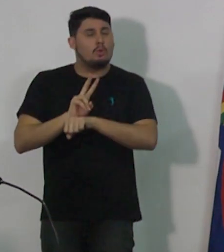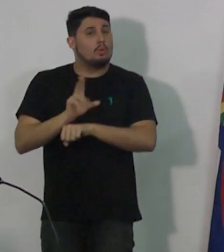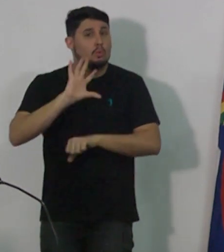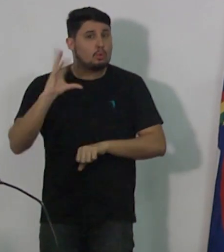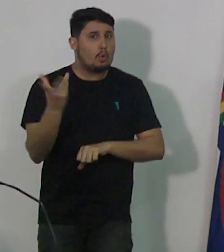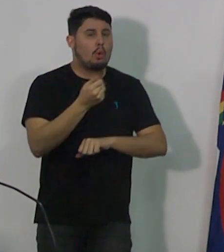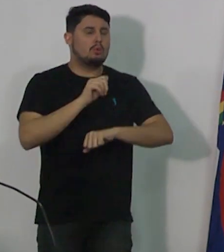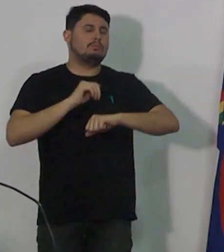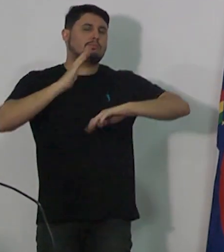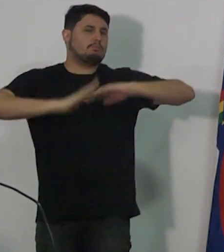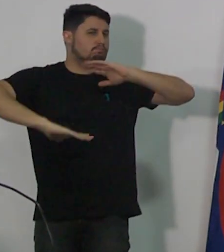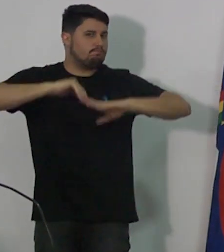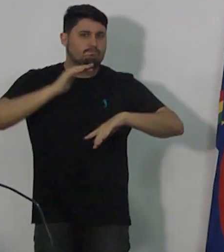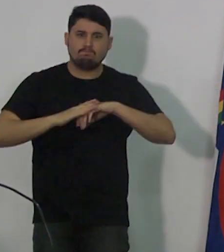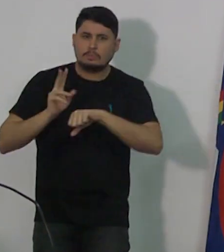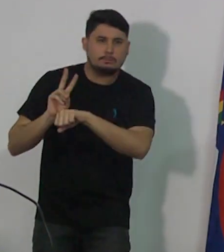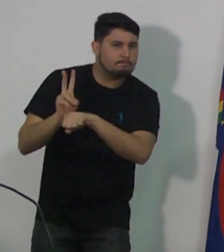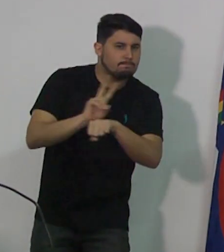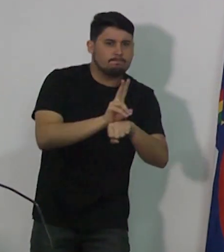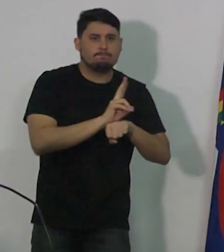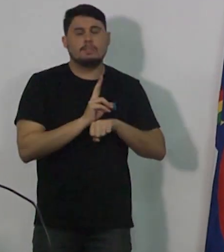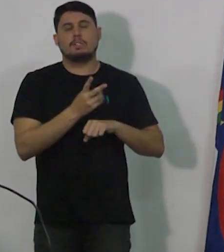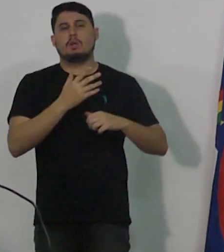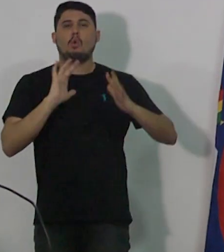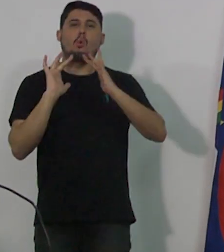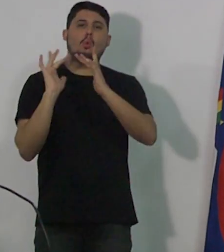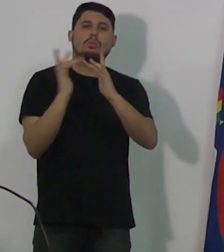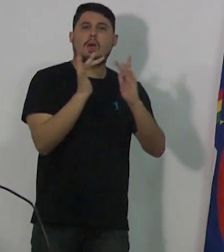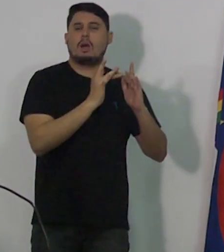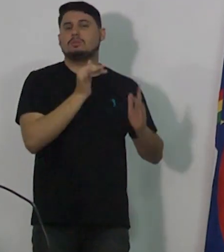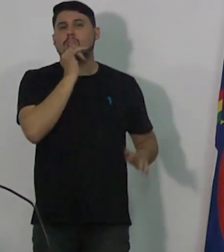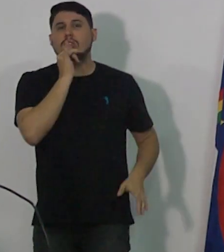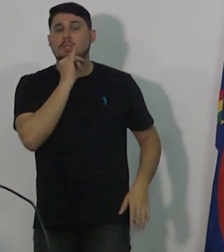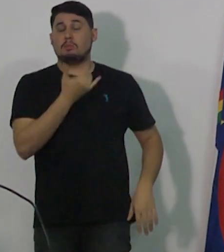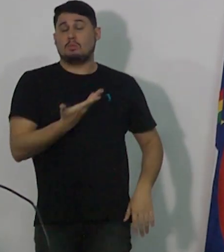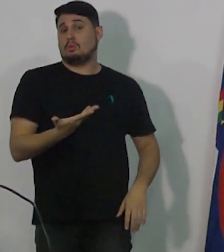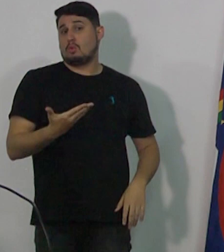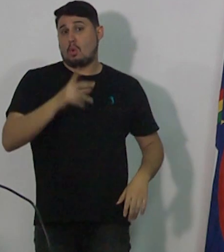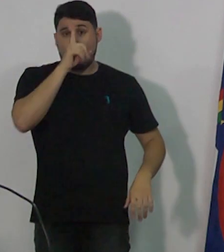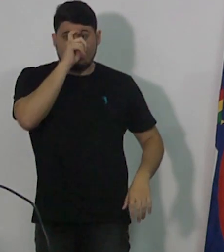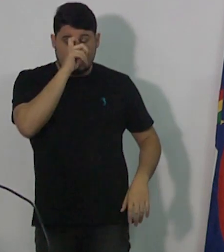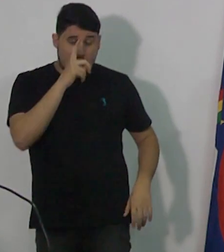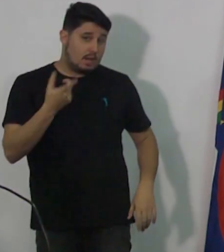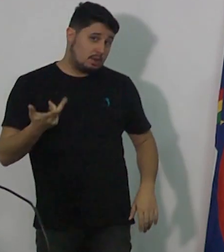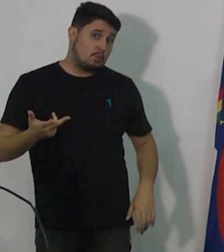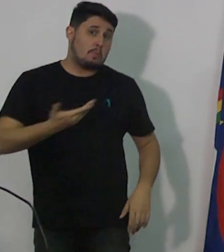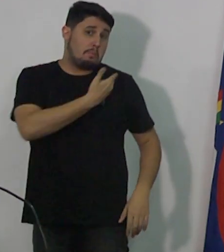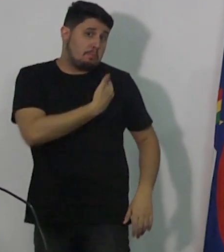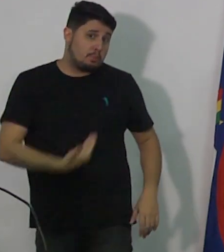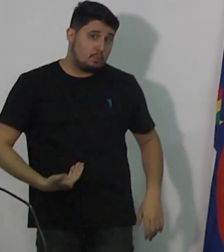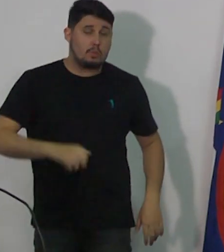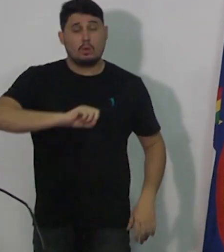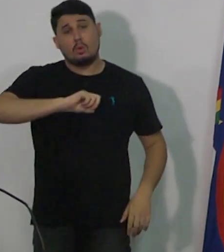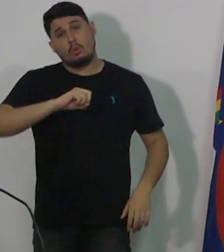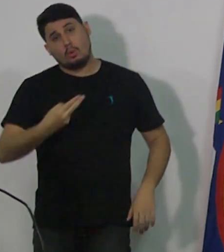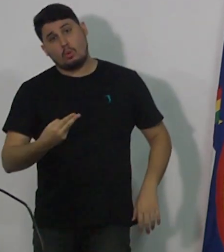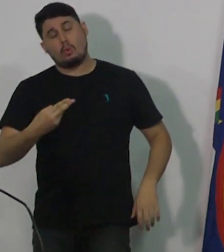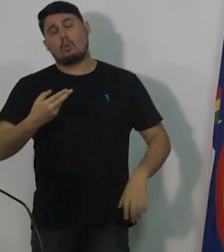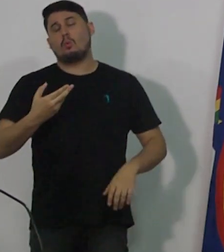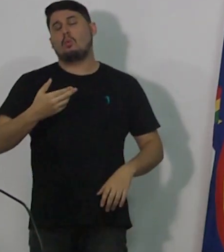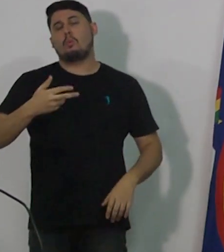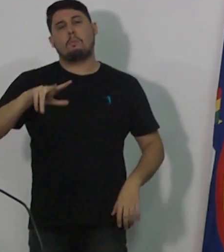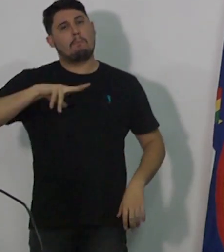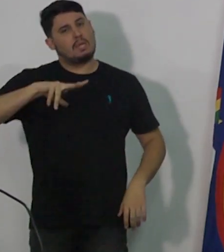discussão com vários serviços, tanto serviços municipais como serviços tanto municipais, estaduais e privados também